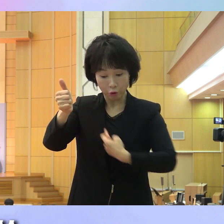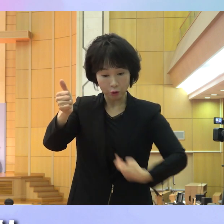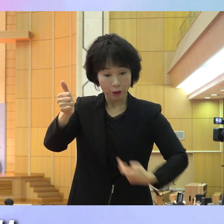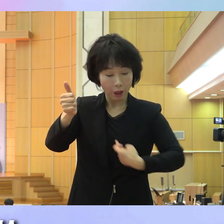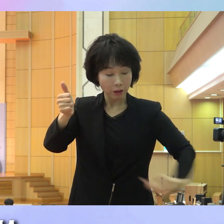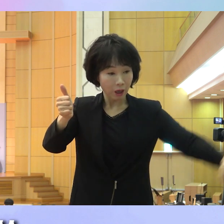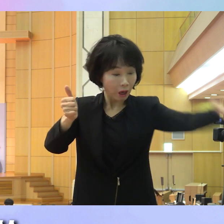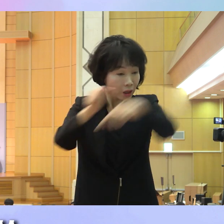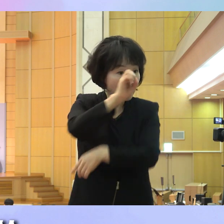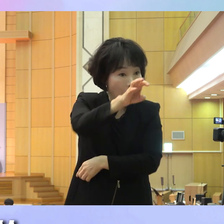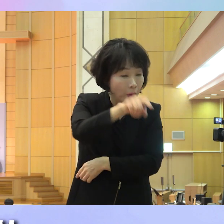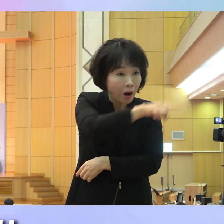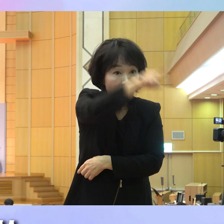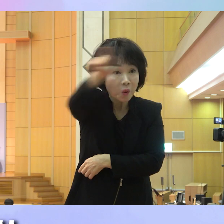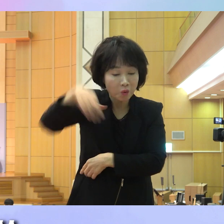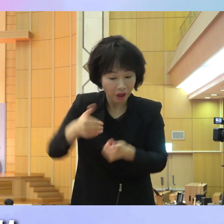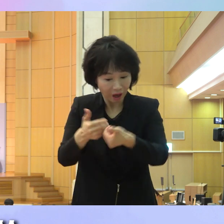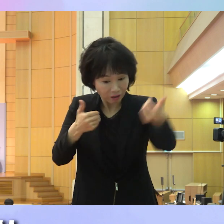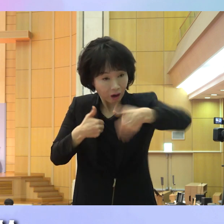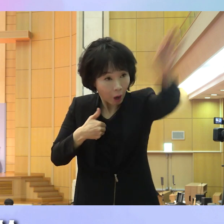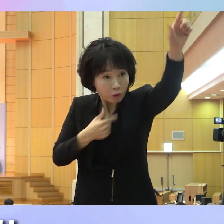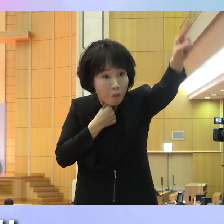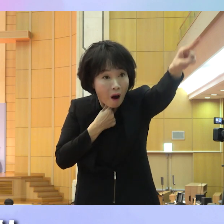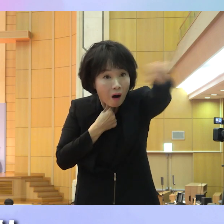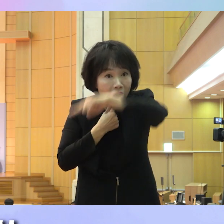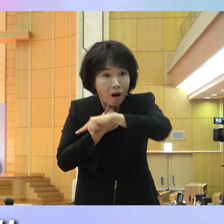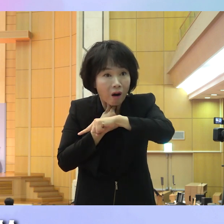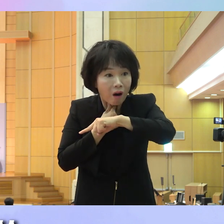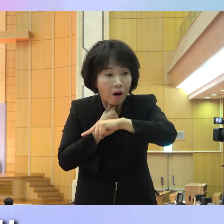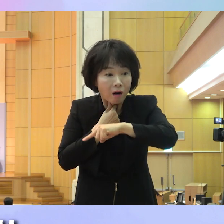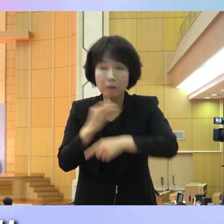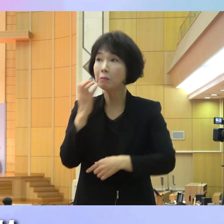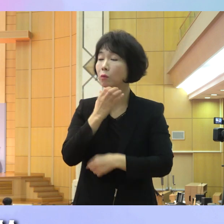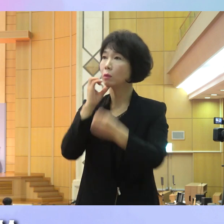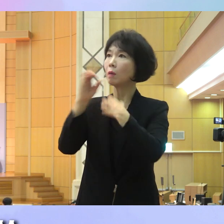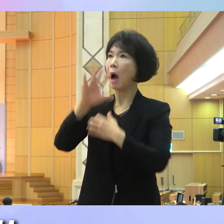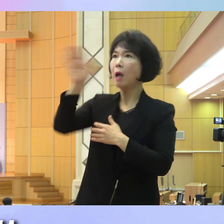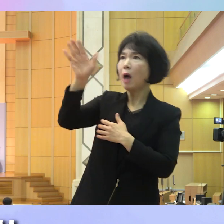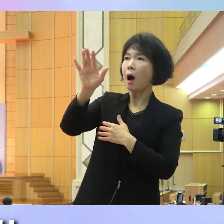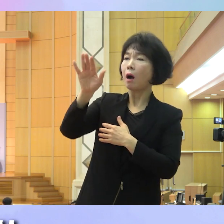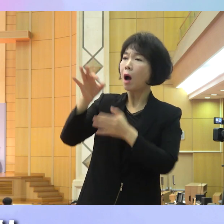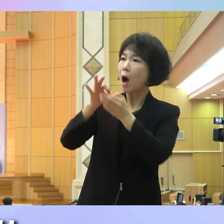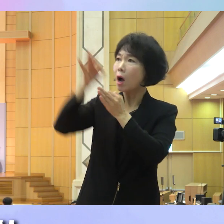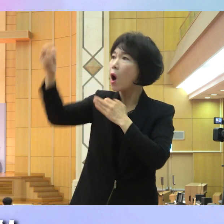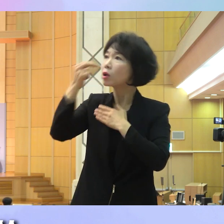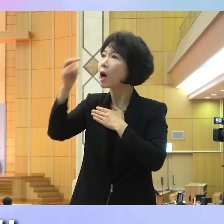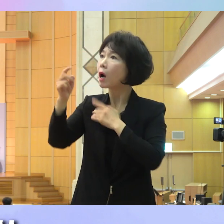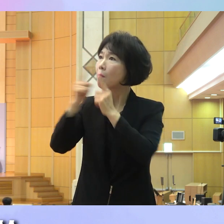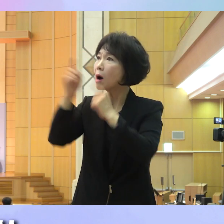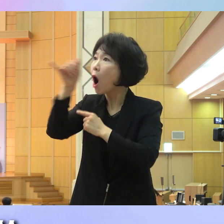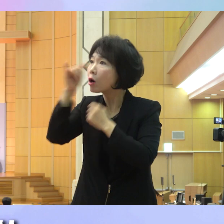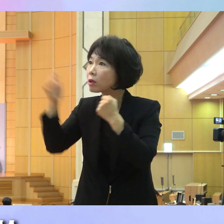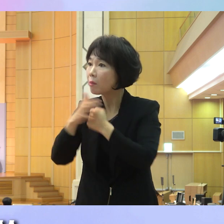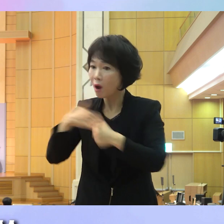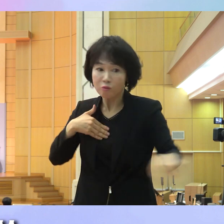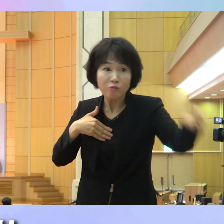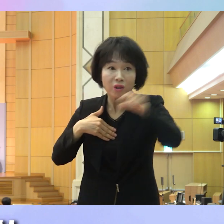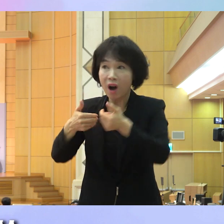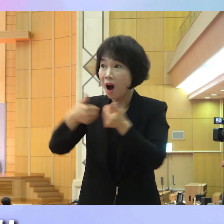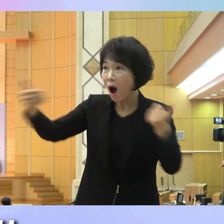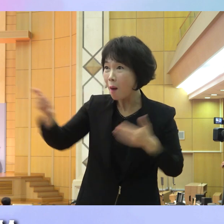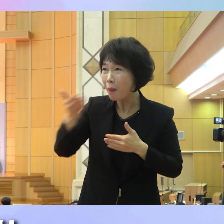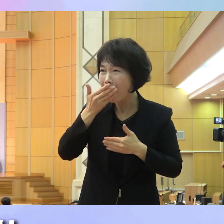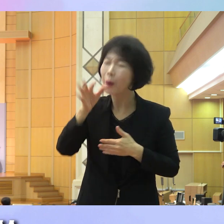이르시되 너희도 가려느냐? 시몬 베드로가 대답하되 주여 영생의 말씀이 계심에 우리가